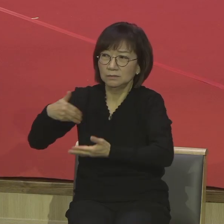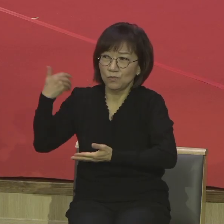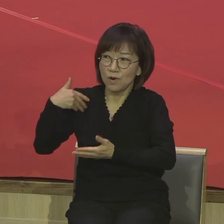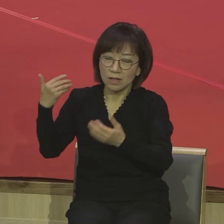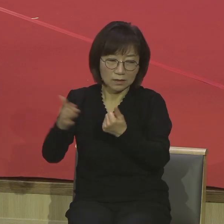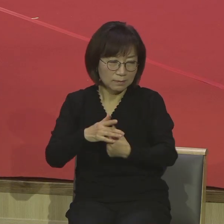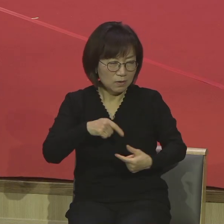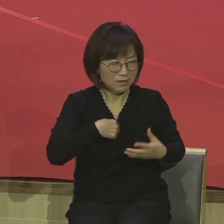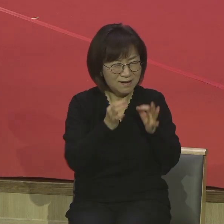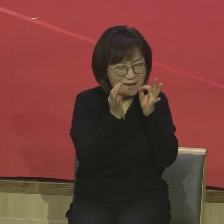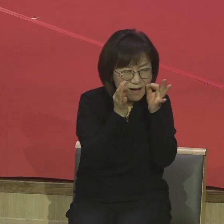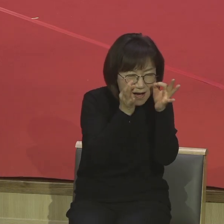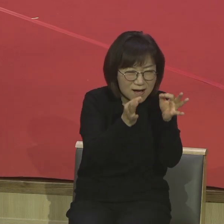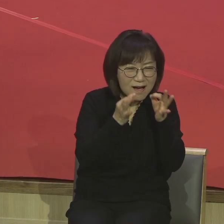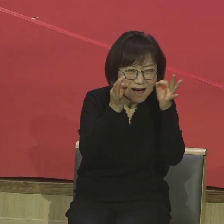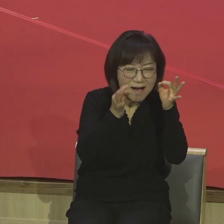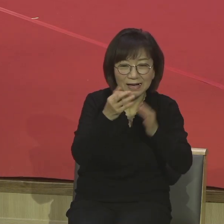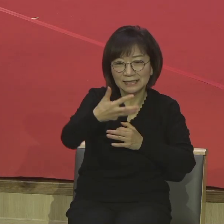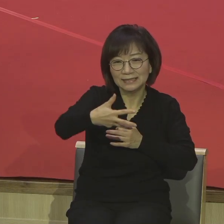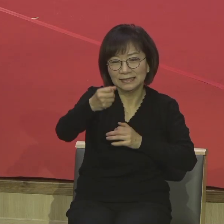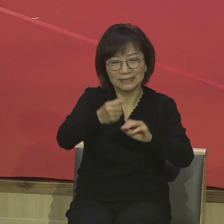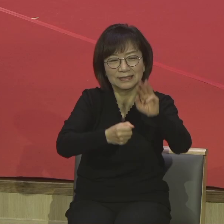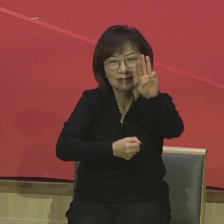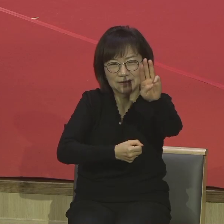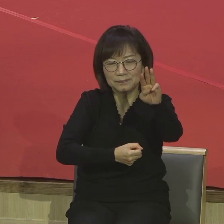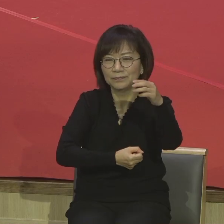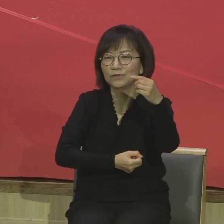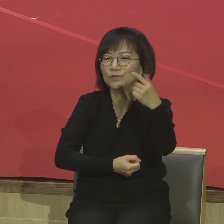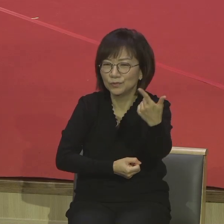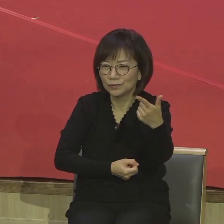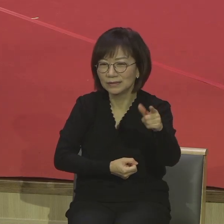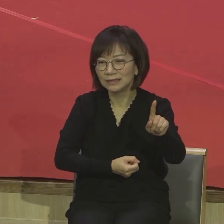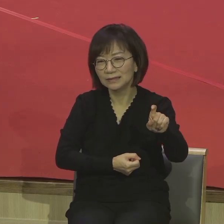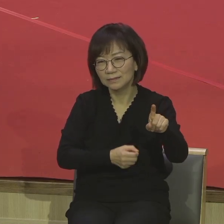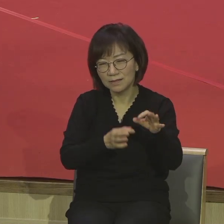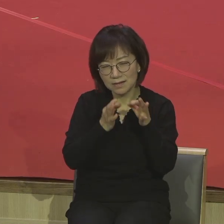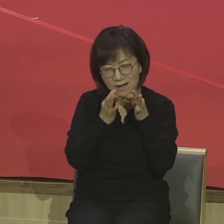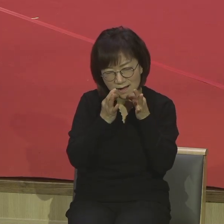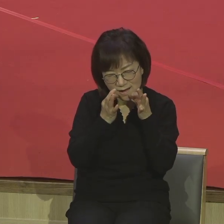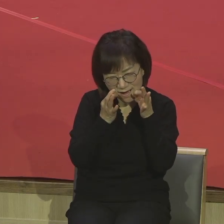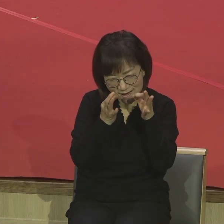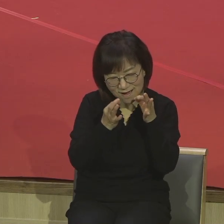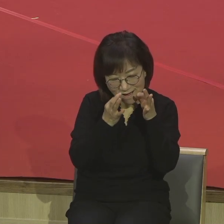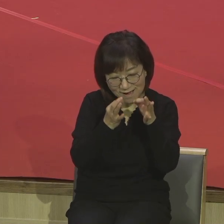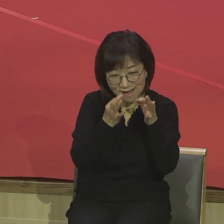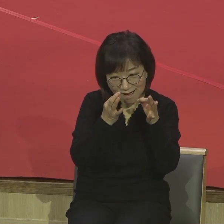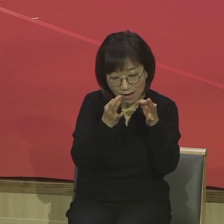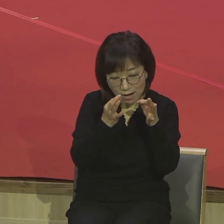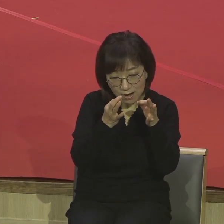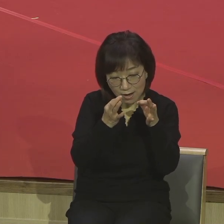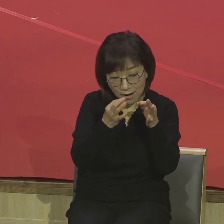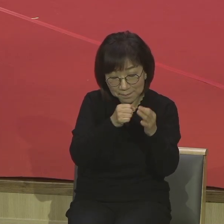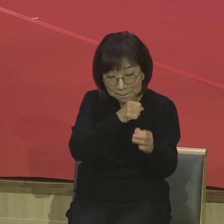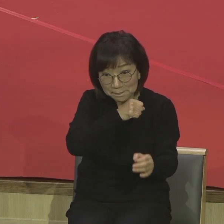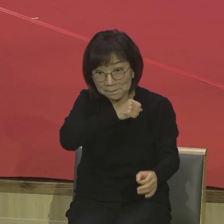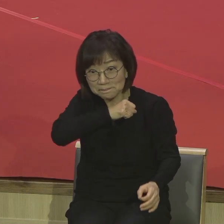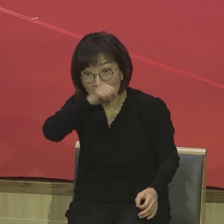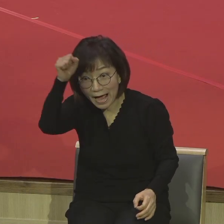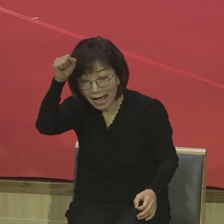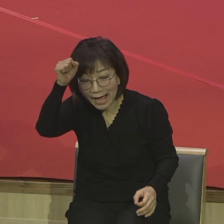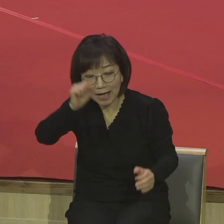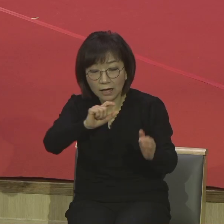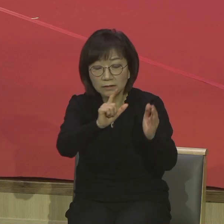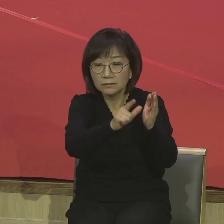창세기 11장의 세상 성공 중심의 삶이다. 그런데 그 결과가 어떻게 되느냐? 결과는